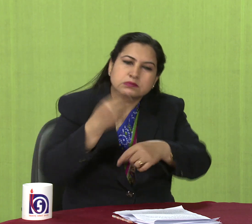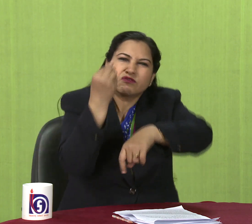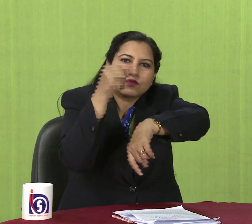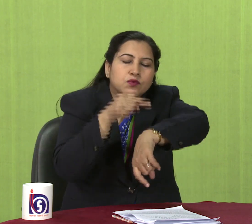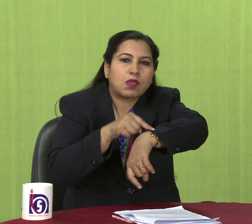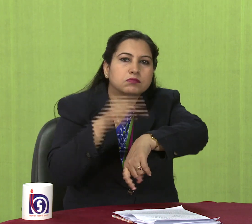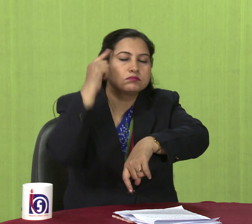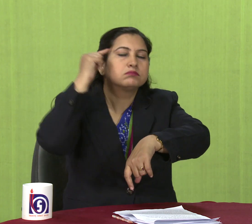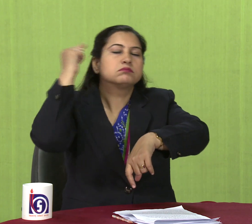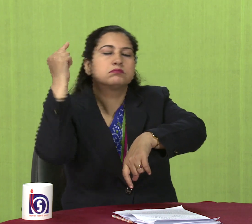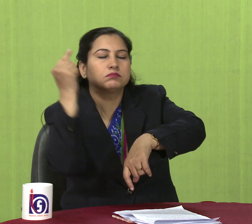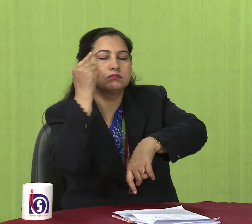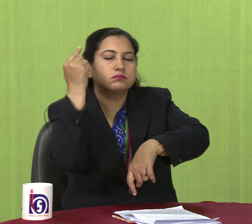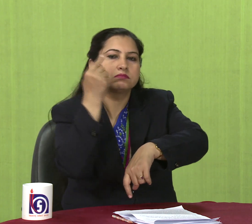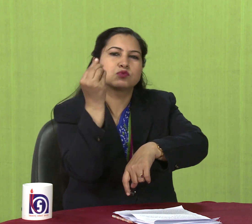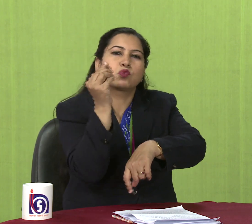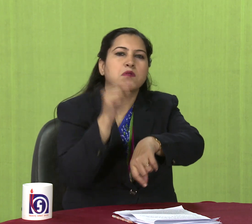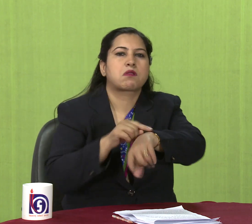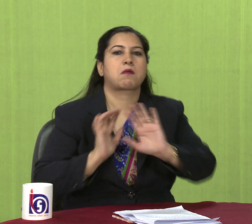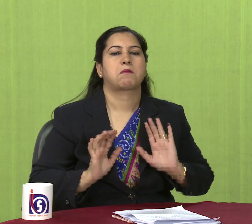व्यक्ति का सिर घुमाते हैं।